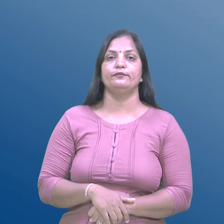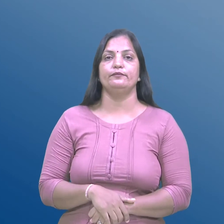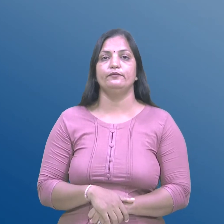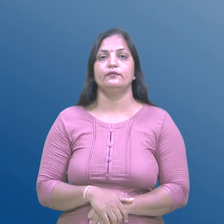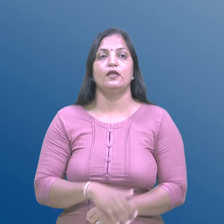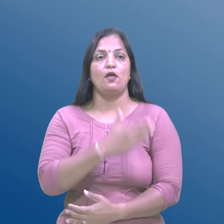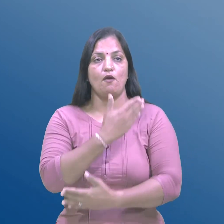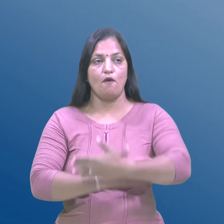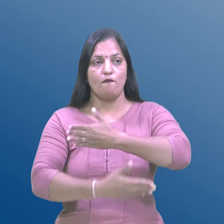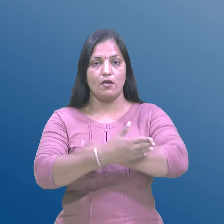વિકલાંગતા ધરાવતી વ્યક્તિને